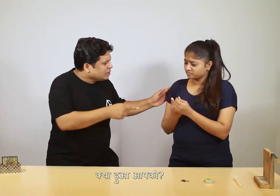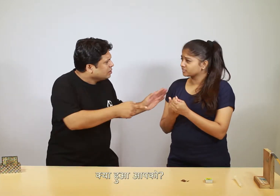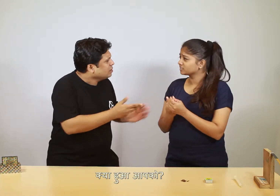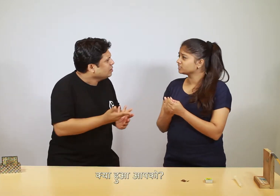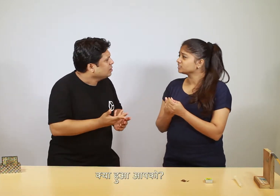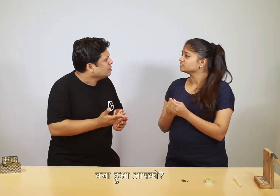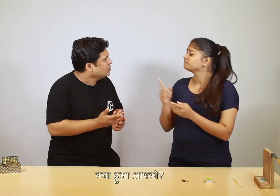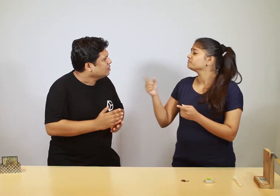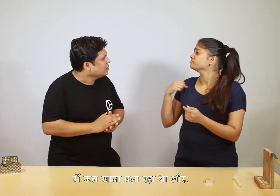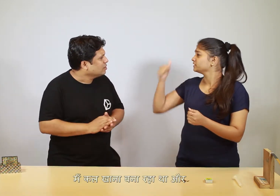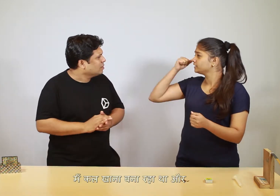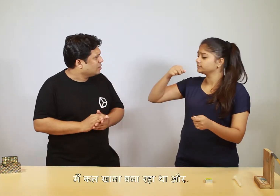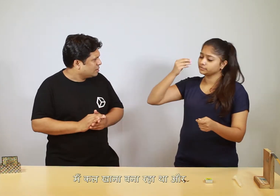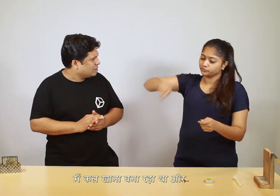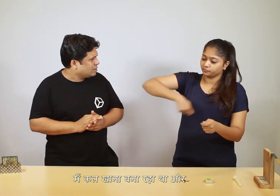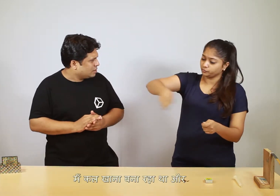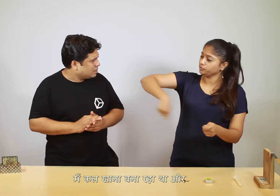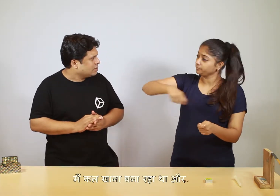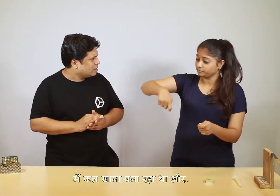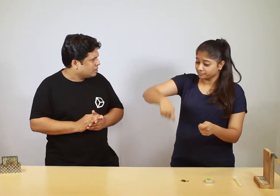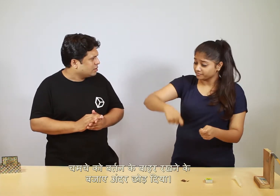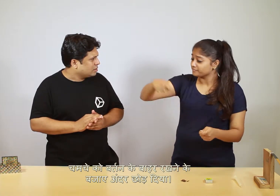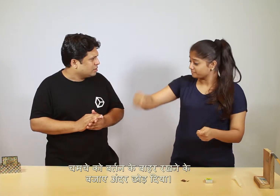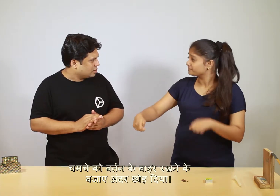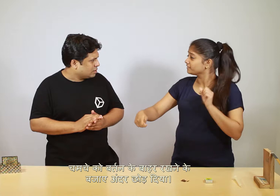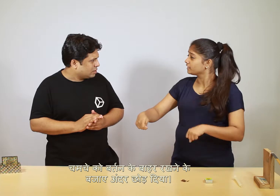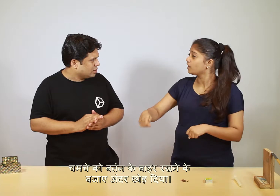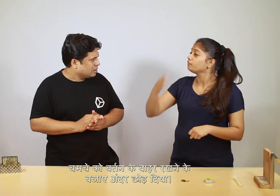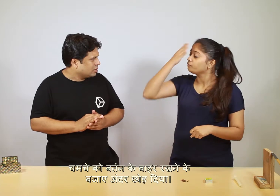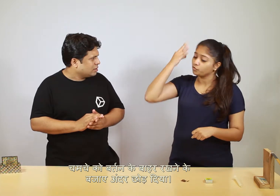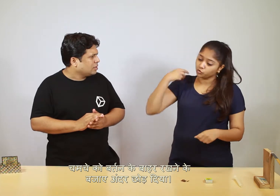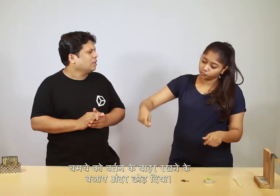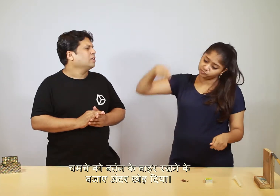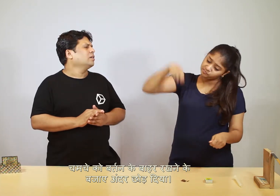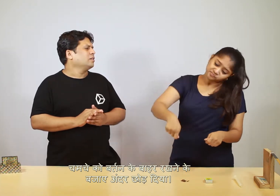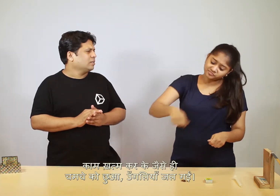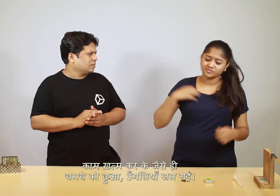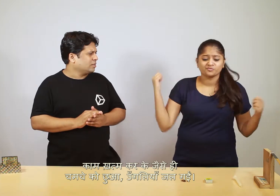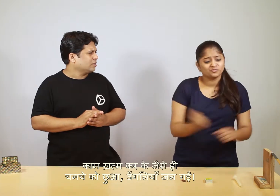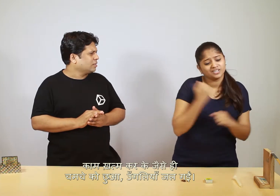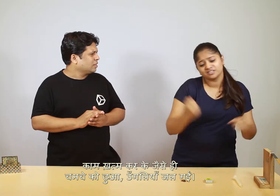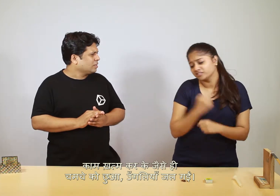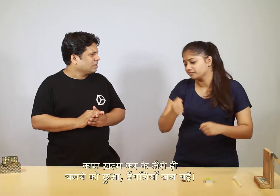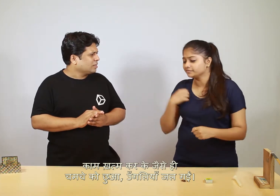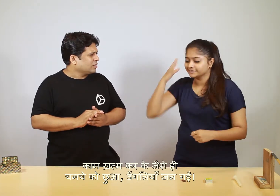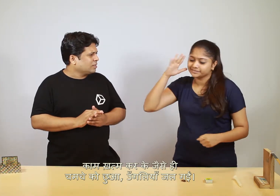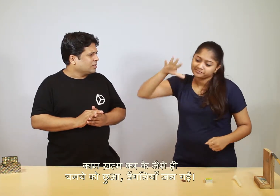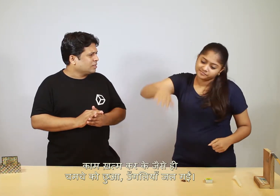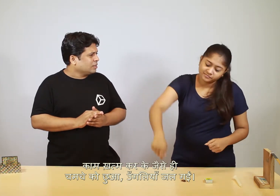क्या हुआ? मैं कल खाना बना रही थी और चम्मच को बर्तन के बाहर रखने के बजाय अंदर ही छोड़ दिया। काम खत्म करके जैसे ही चम्मच को छुआ उंगलियां